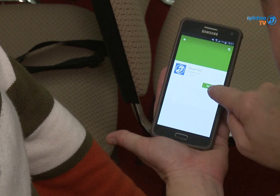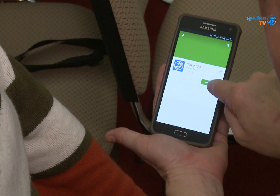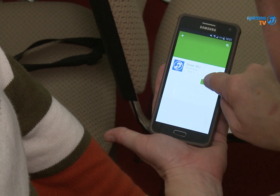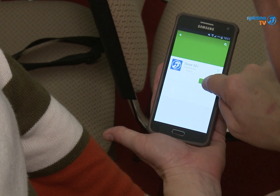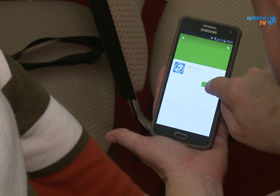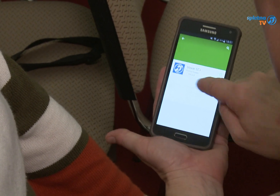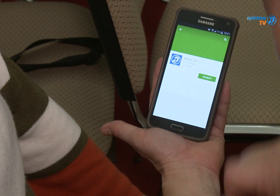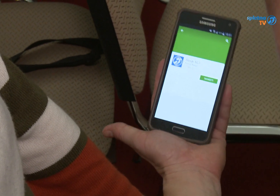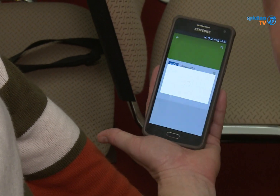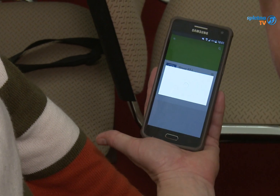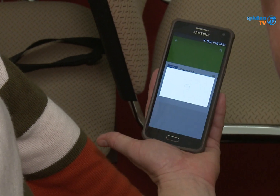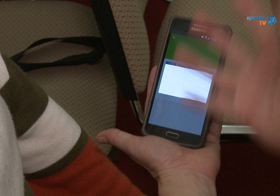ripete.